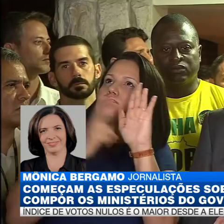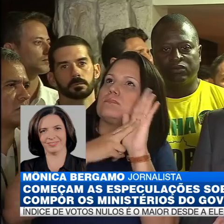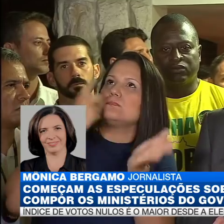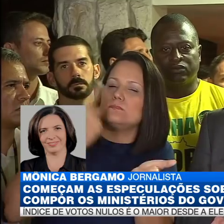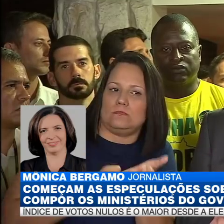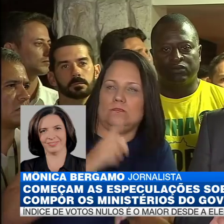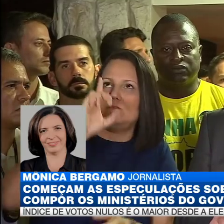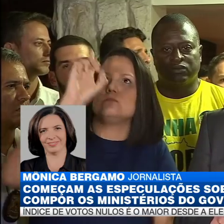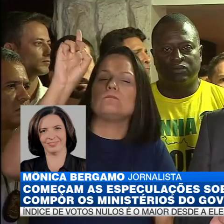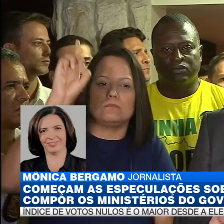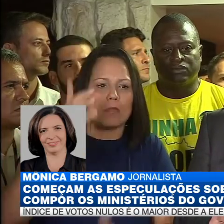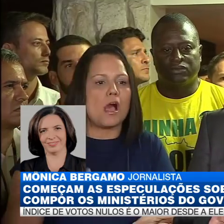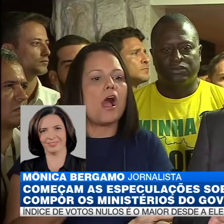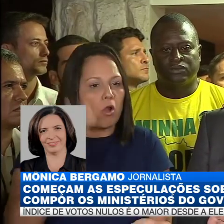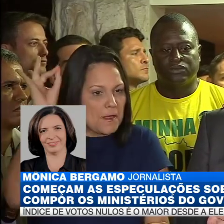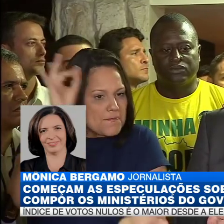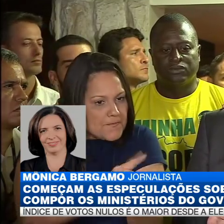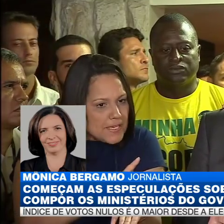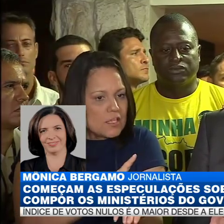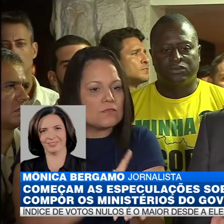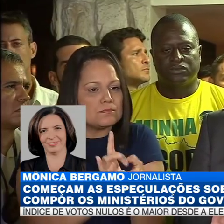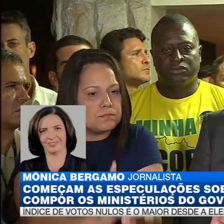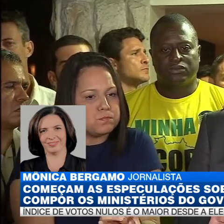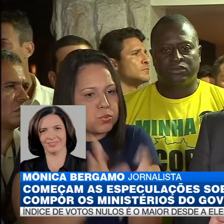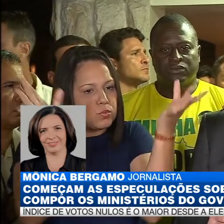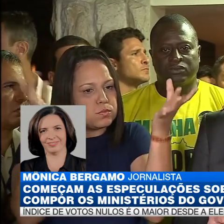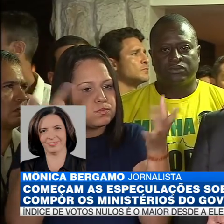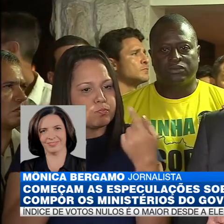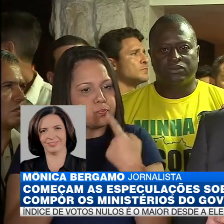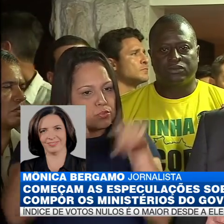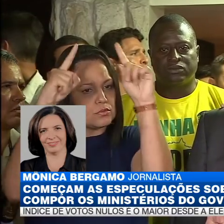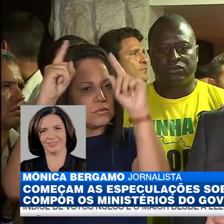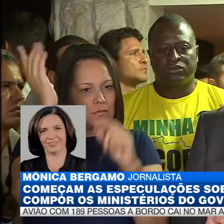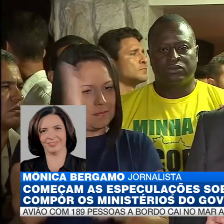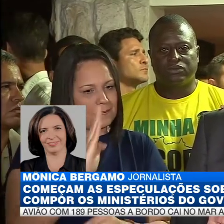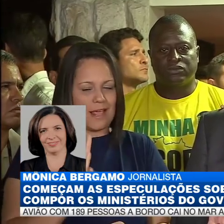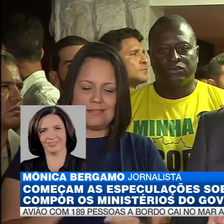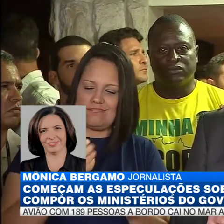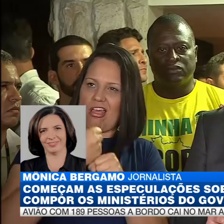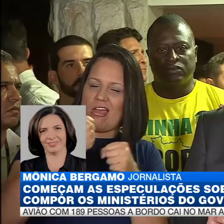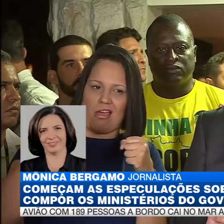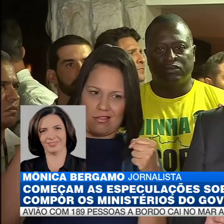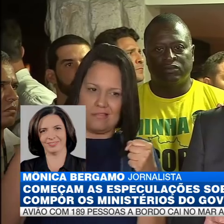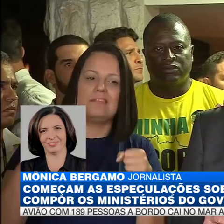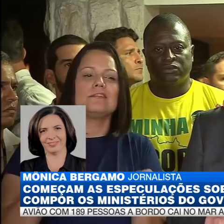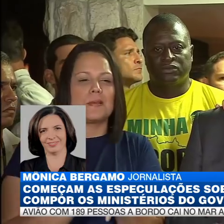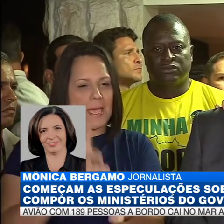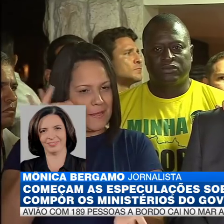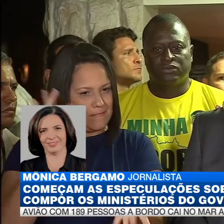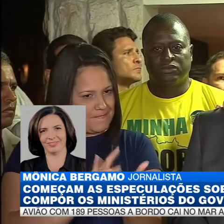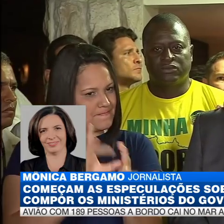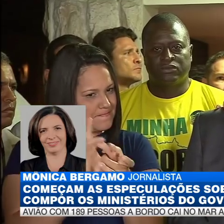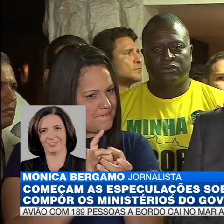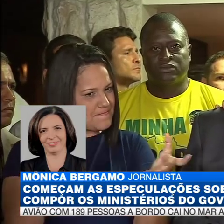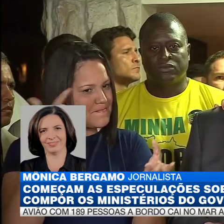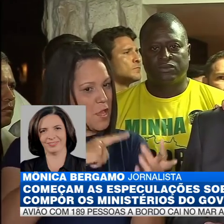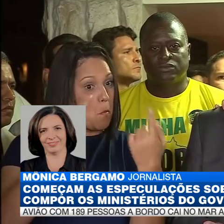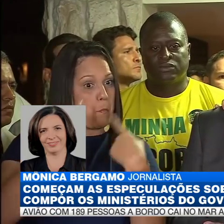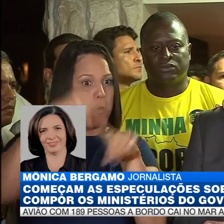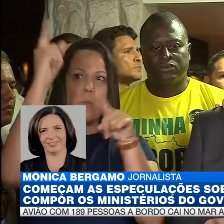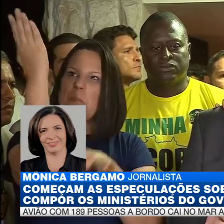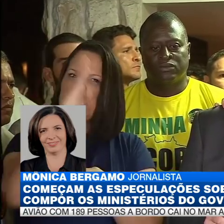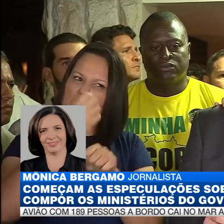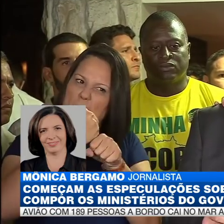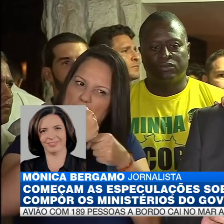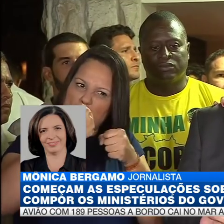Tribunal Federal, que é o sonho de 9 entre 10 juízes. Ives Gandra Martins, inclusive, já foi quase ministro, né? Acabou perdendo a